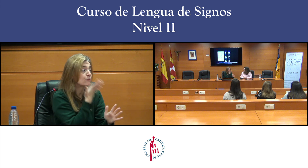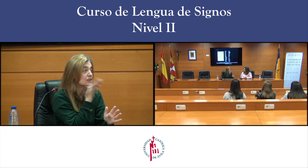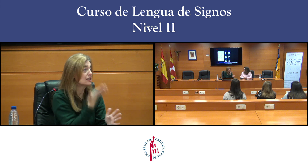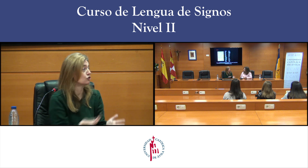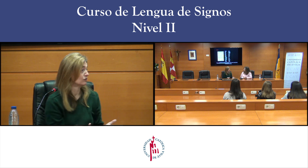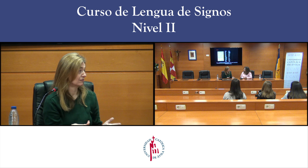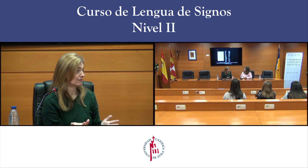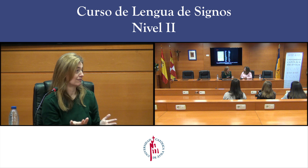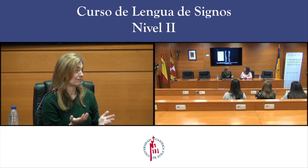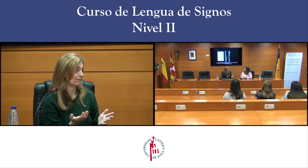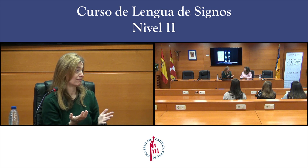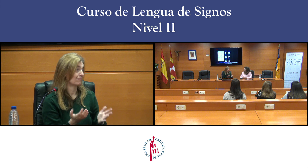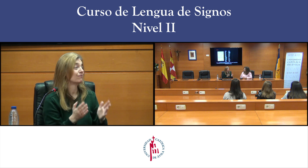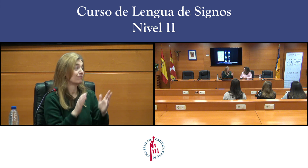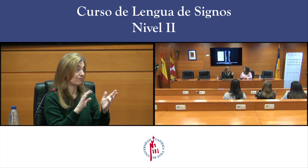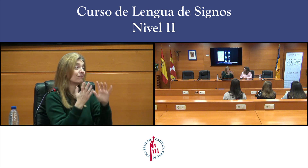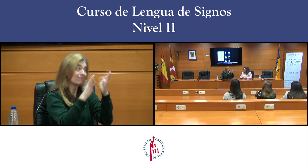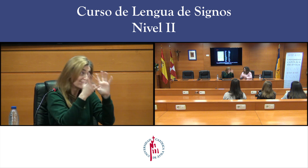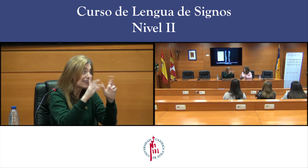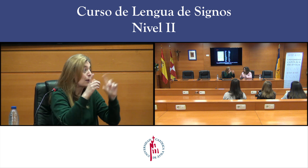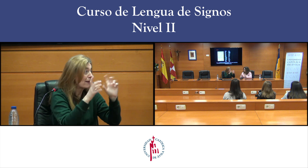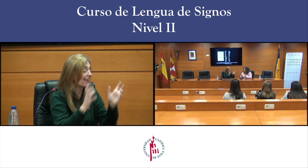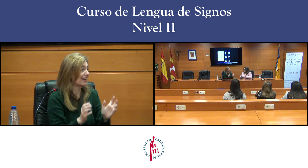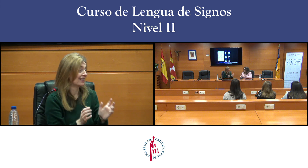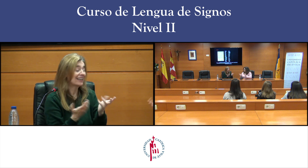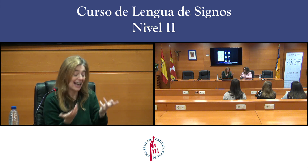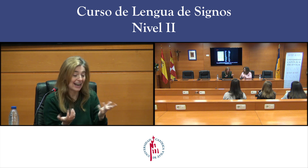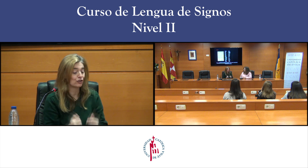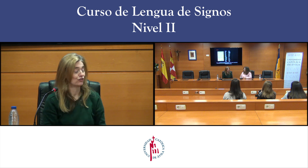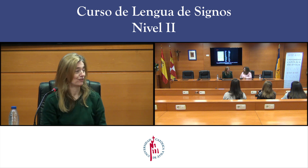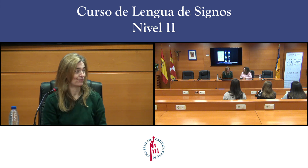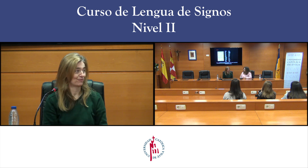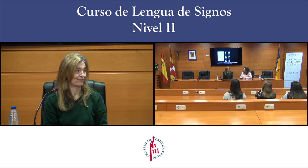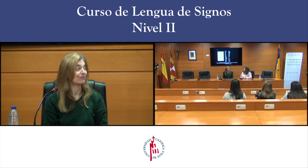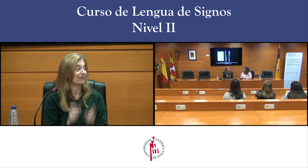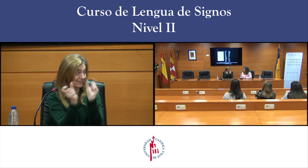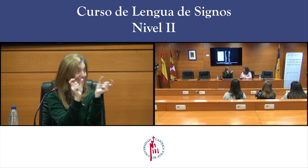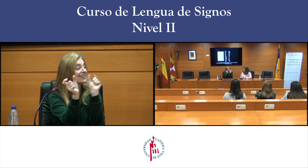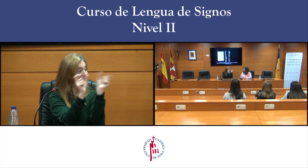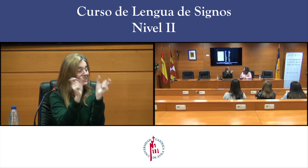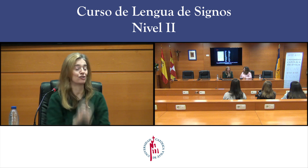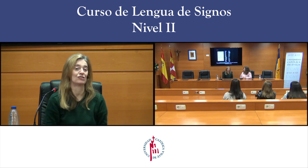vale para objetivos y verbos que se comparten los mismos signos en algunos